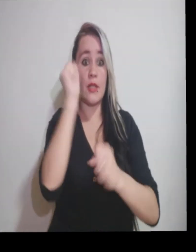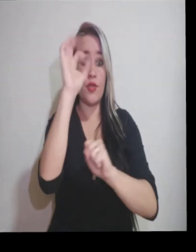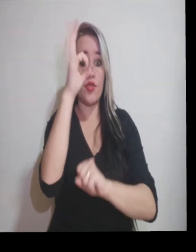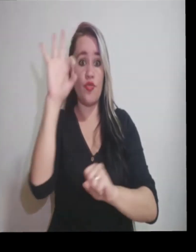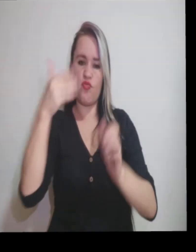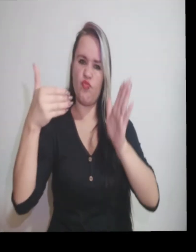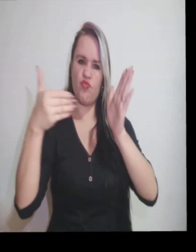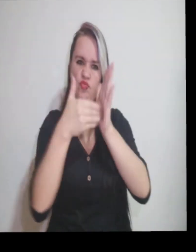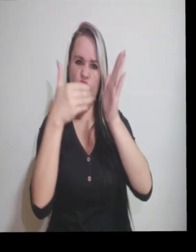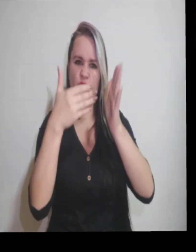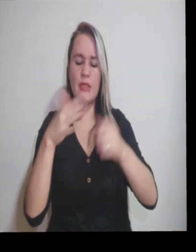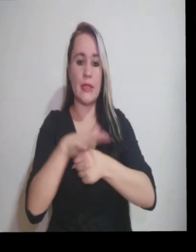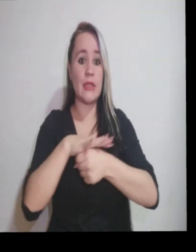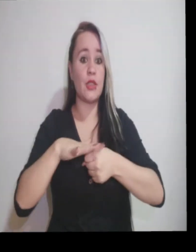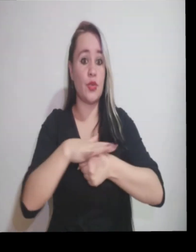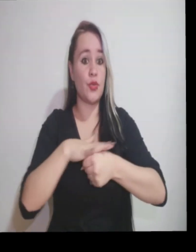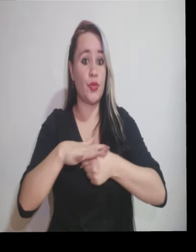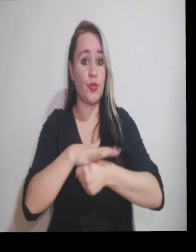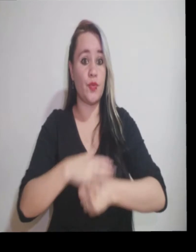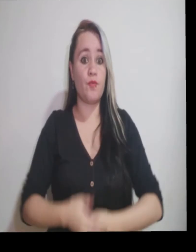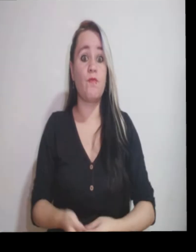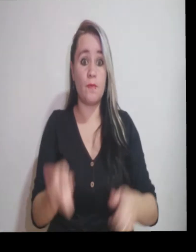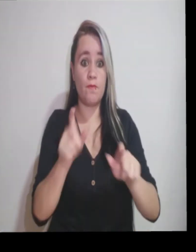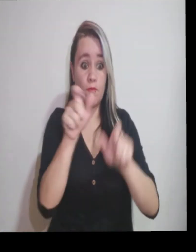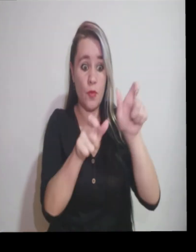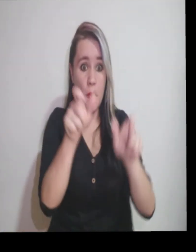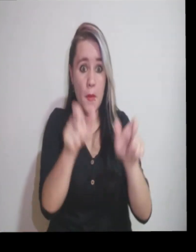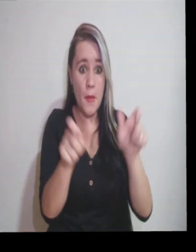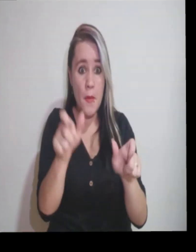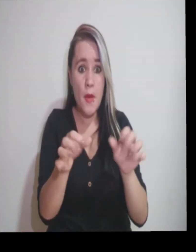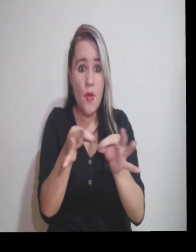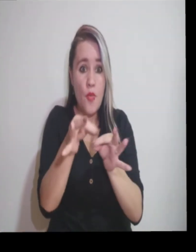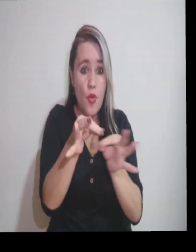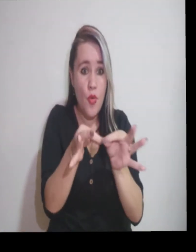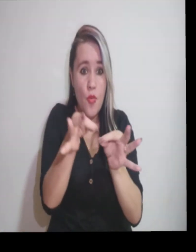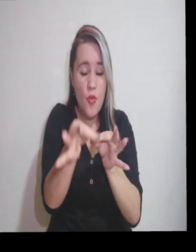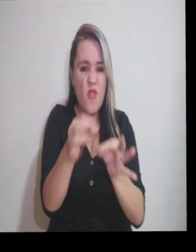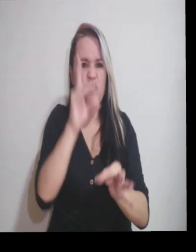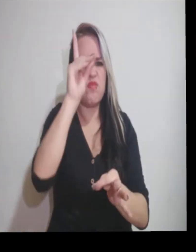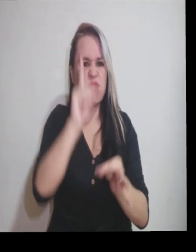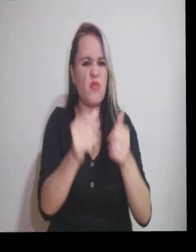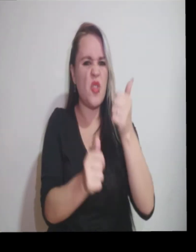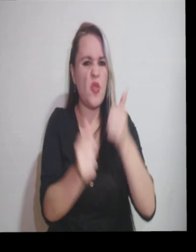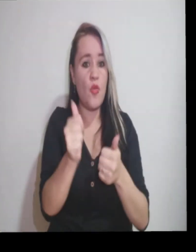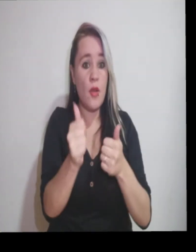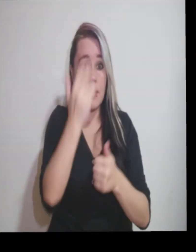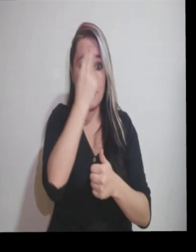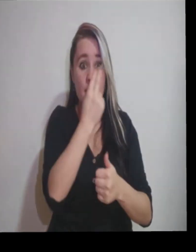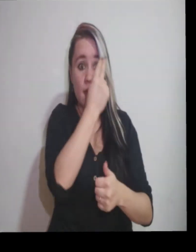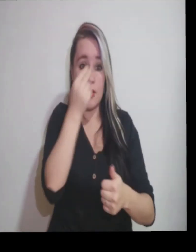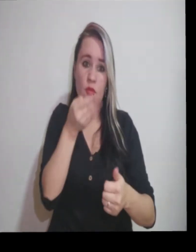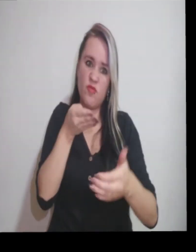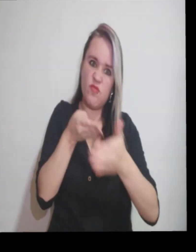otros que la libertad religiosa, el sufragio universal y la autodeterminación de los pueblos.